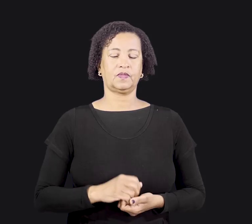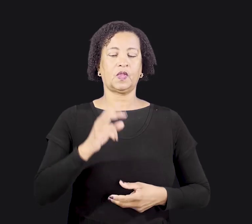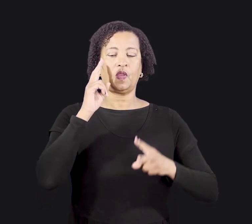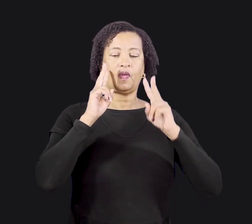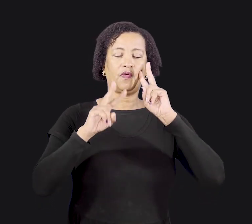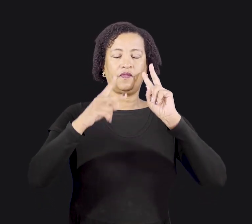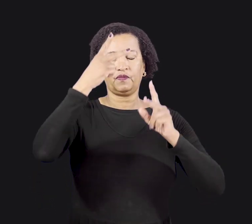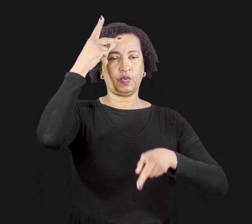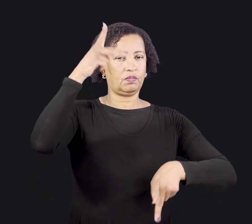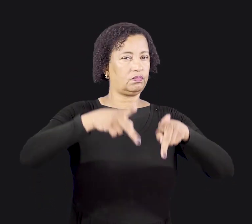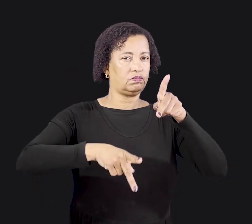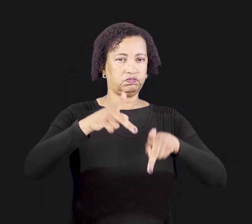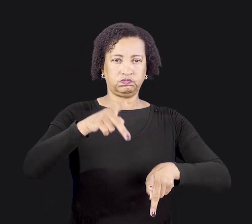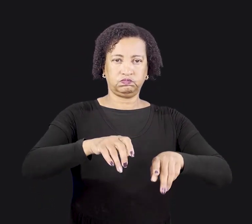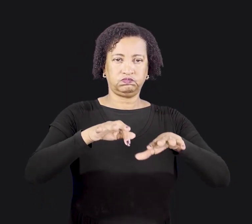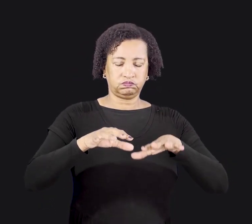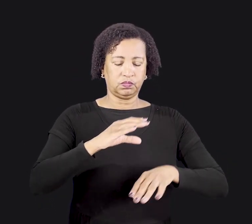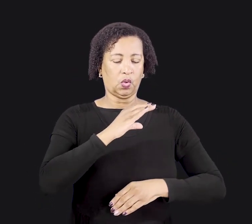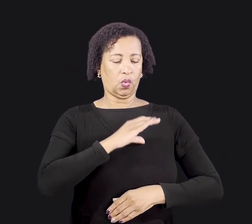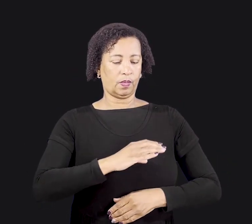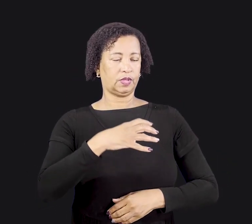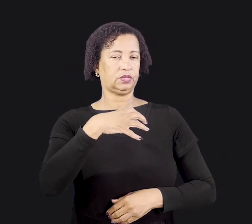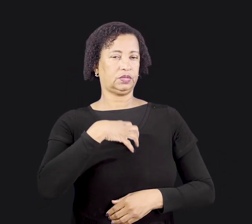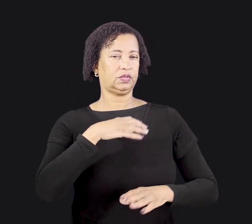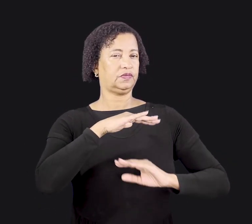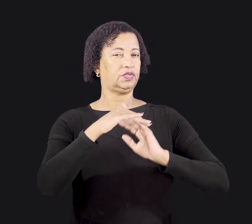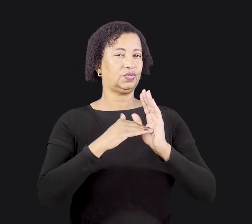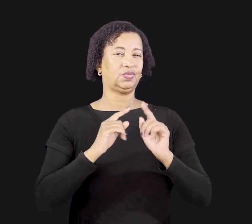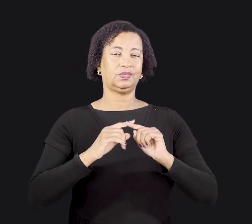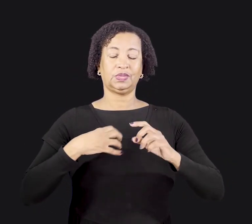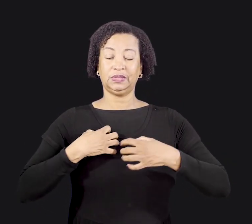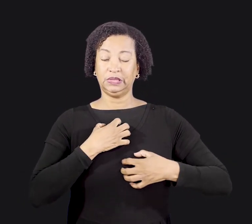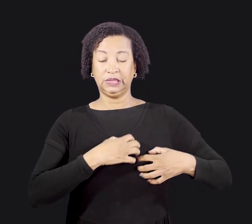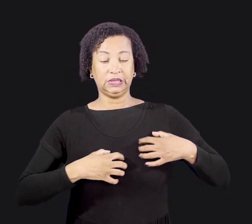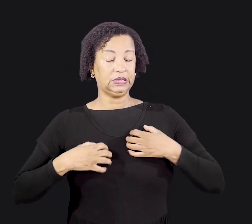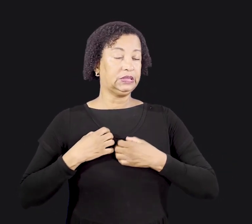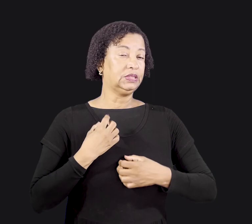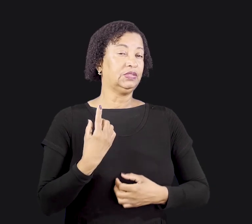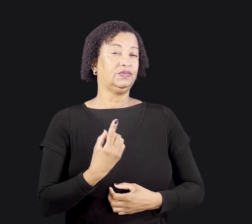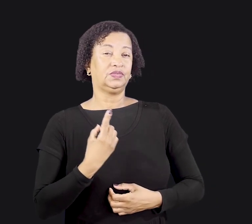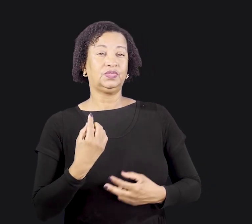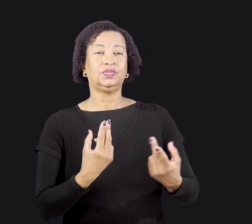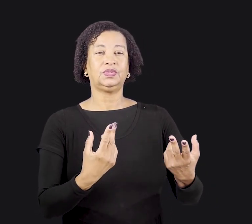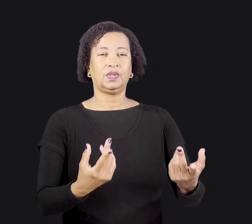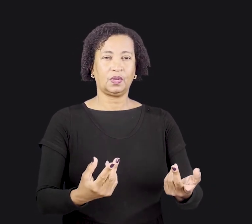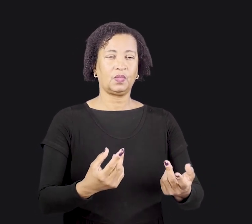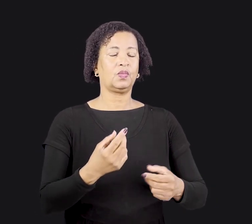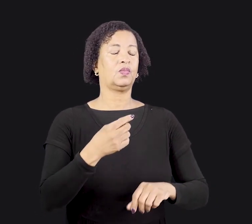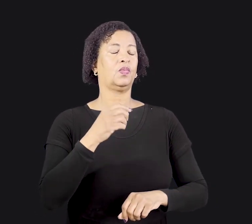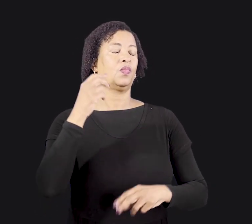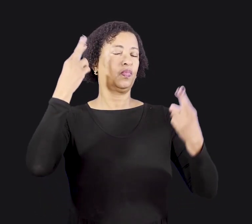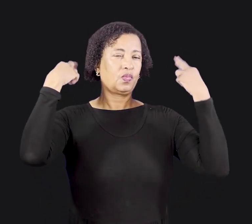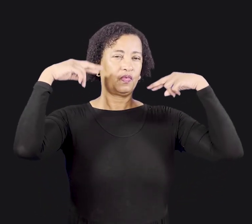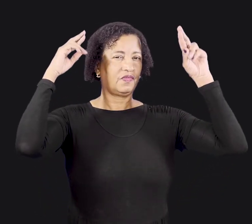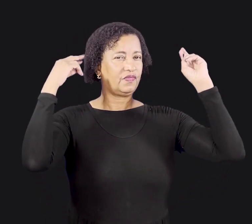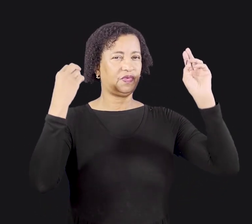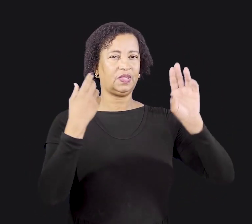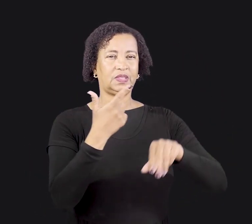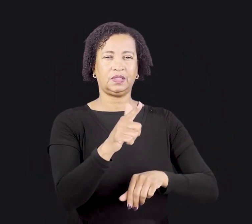Ao ver as multidões, teve compaixão delas, porque estavam aflitas e desamparadas, como ovelhas sem pastor. Então disse aos